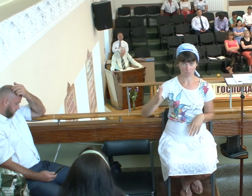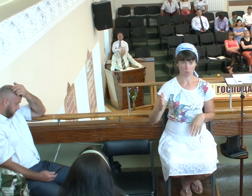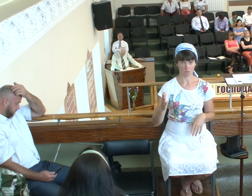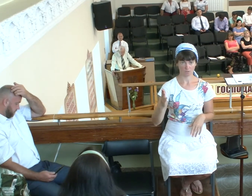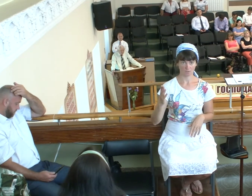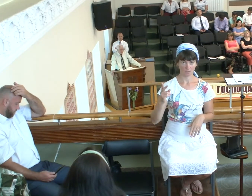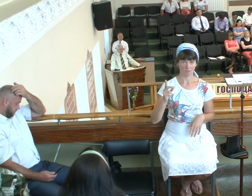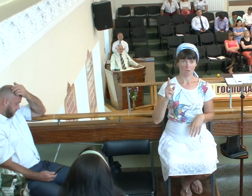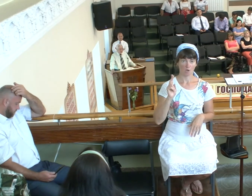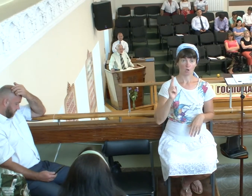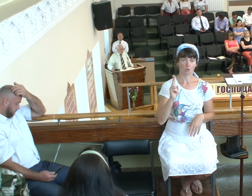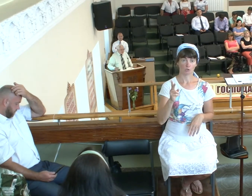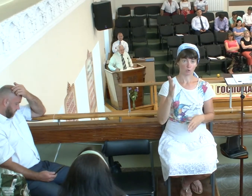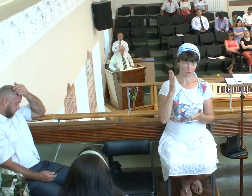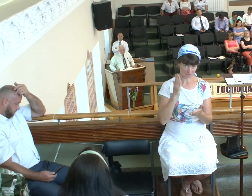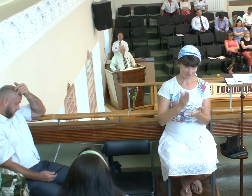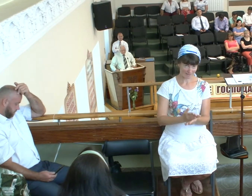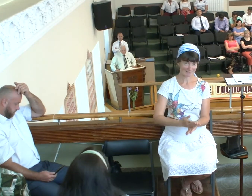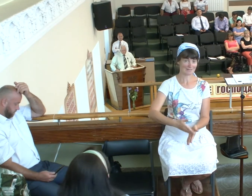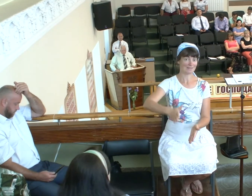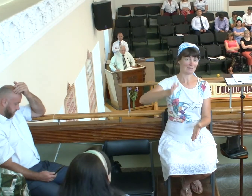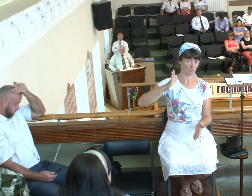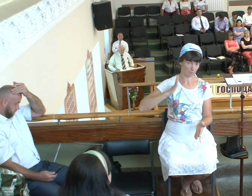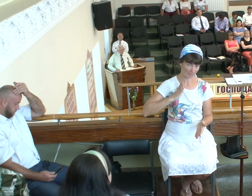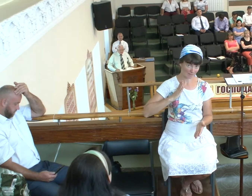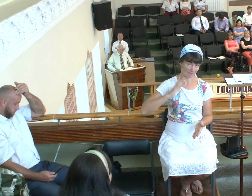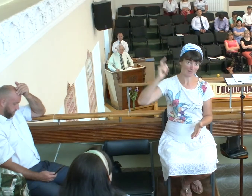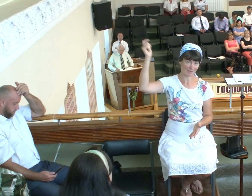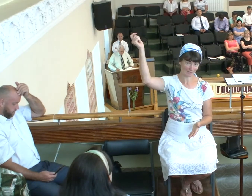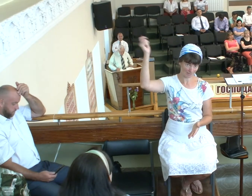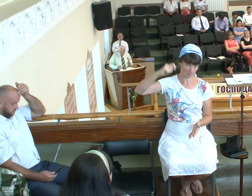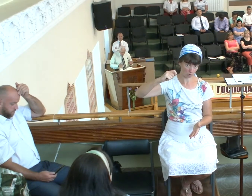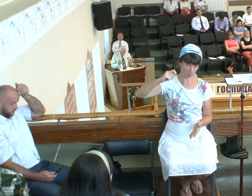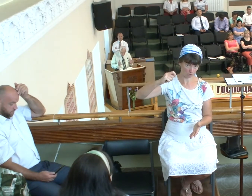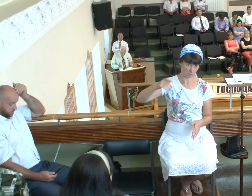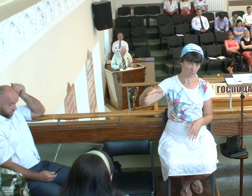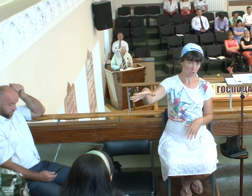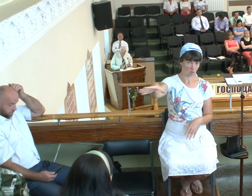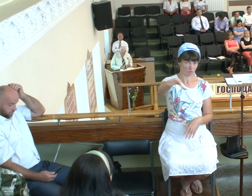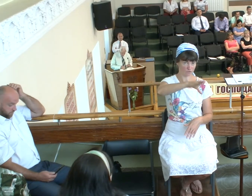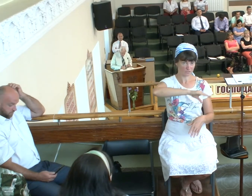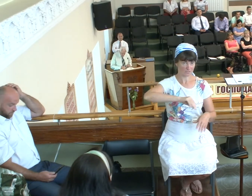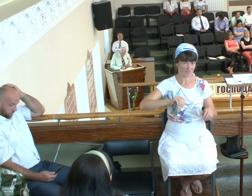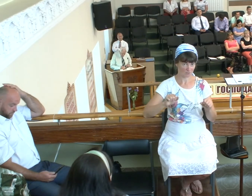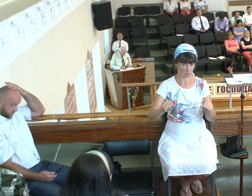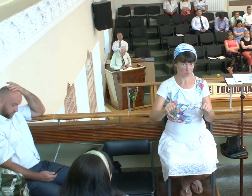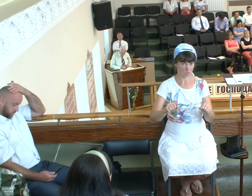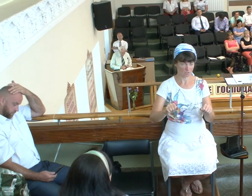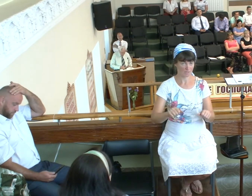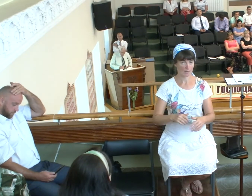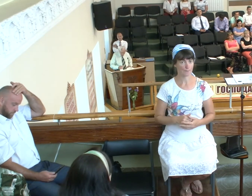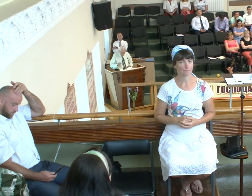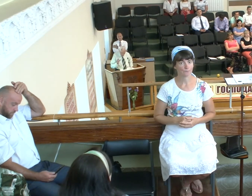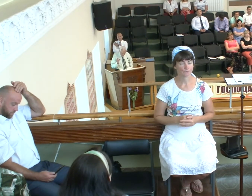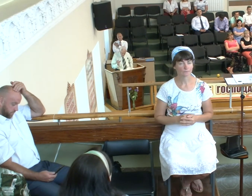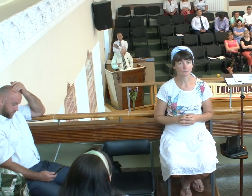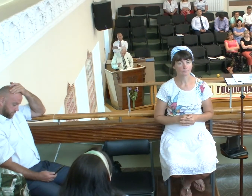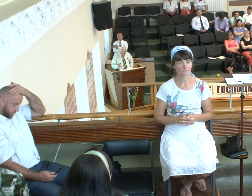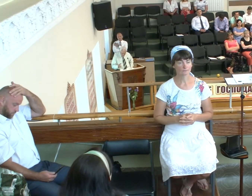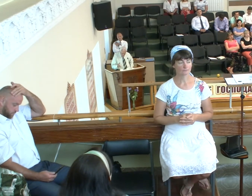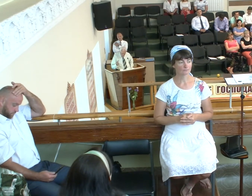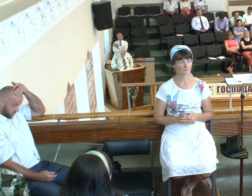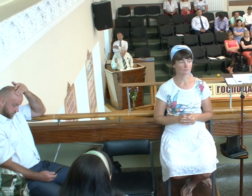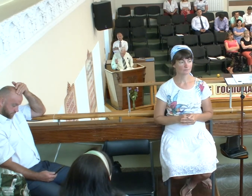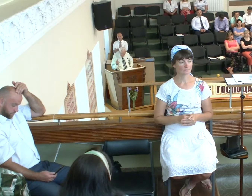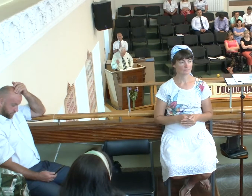придет Вседержитель. Вот кто наш Христос, друзья дорогие. И вот такого Христа увидел Иоанн, вот такого пишет